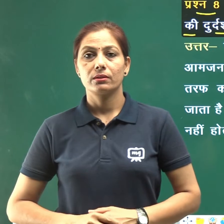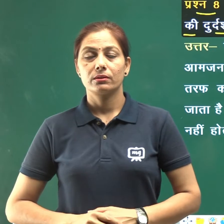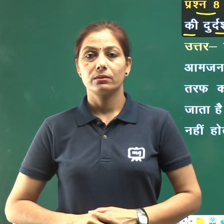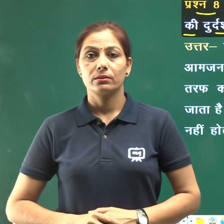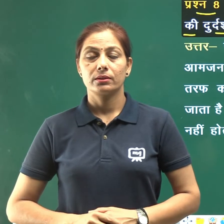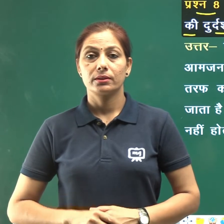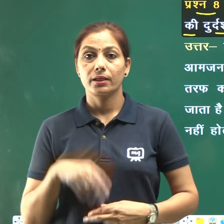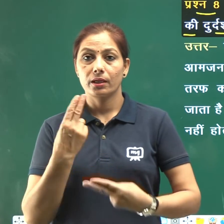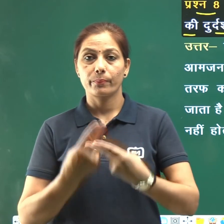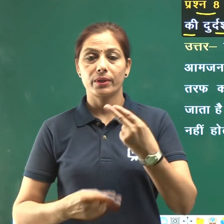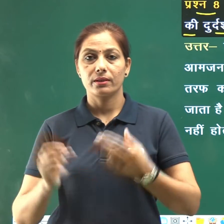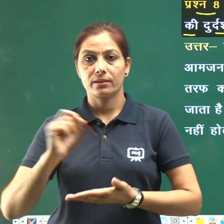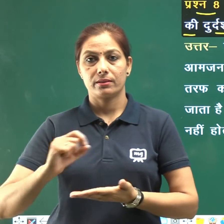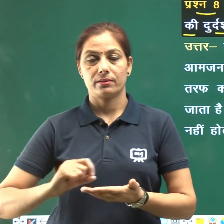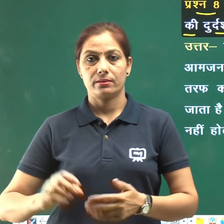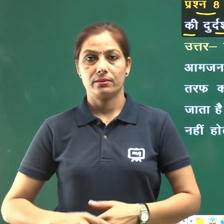टिप्पणी लिखिए।